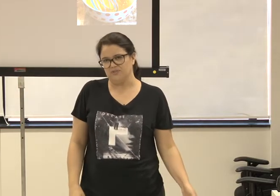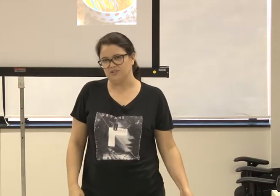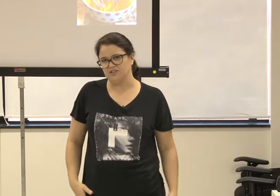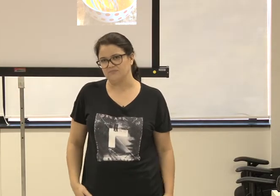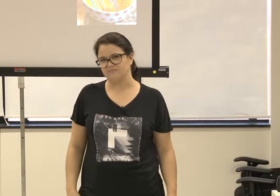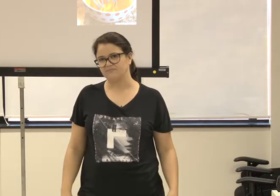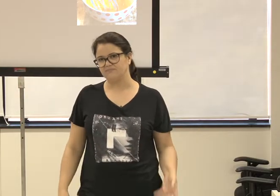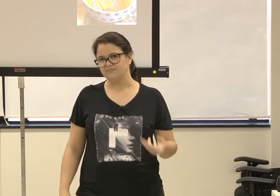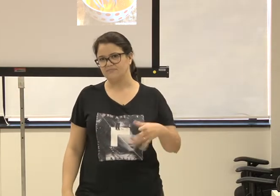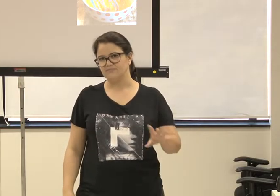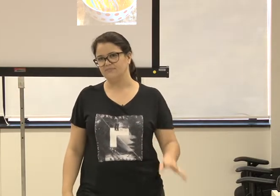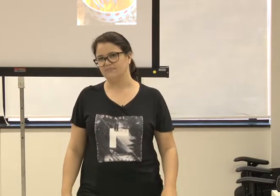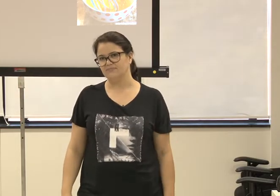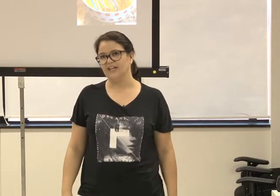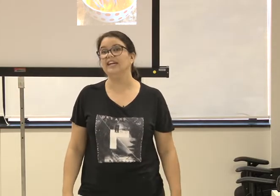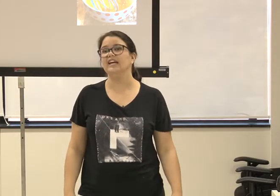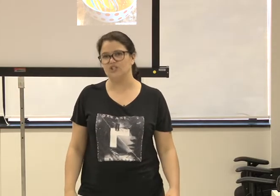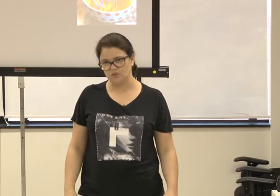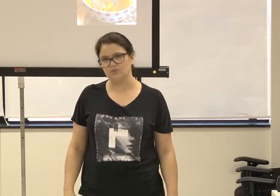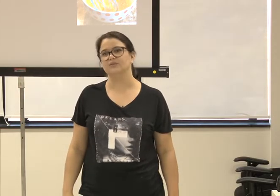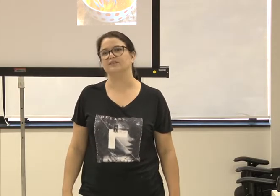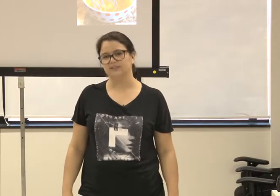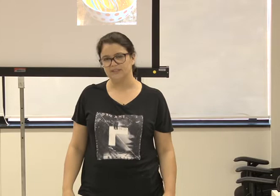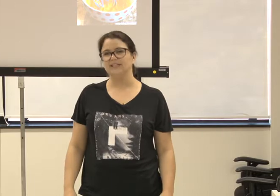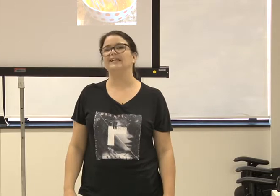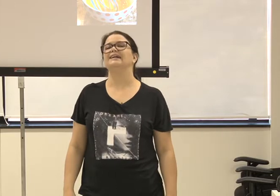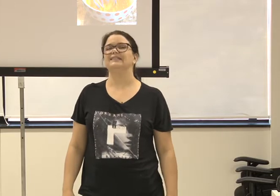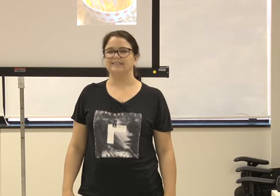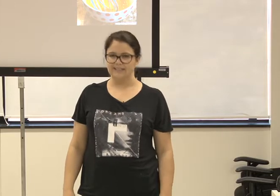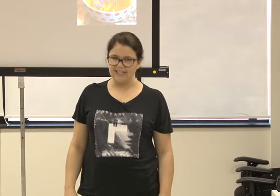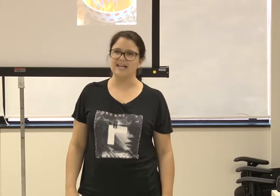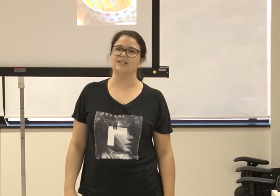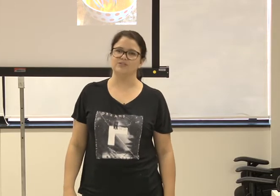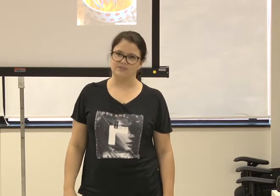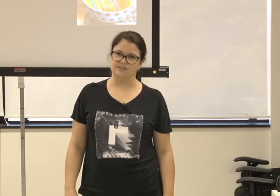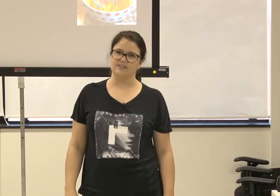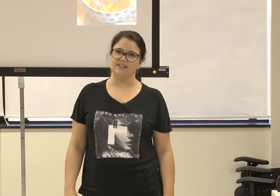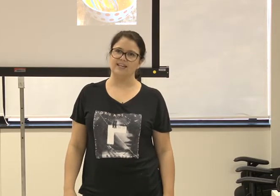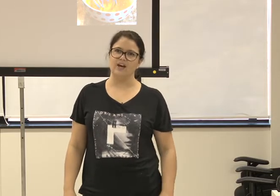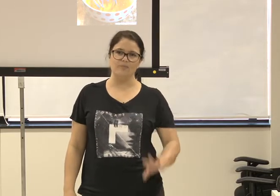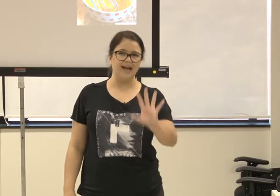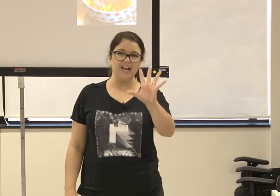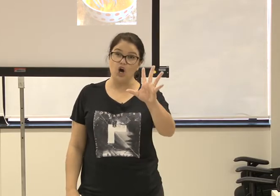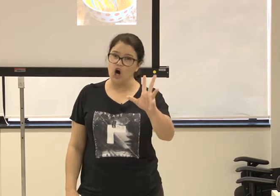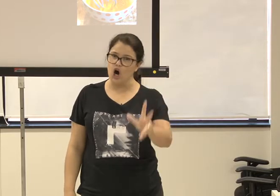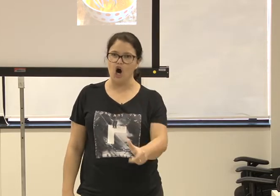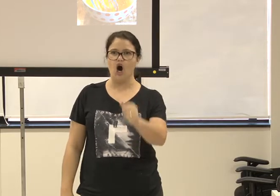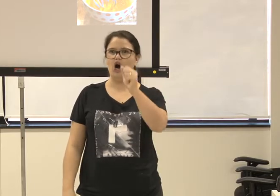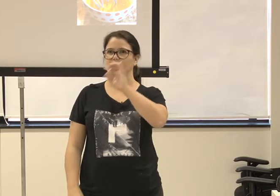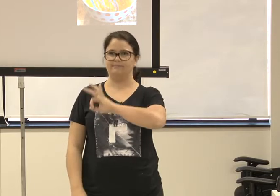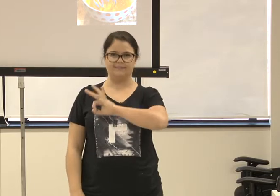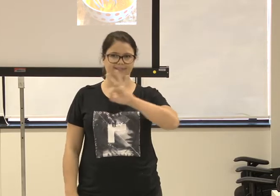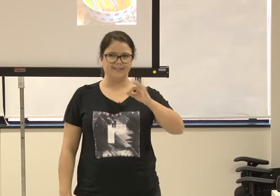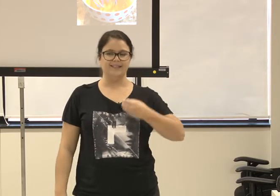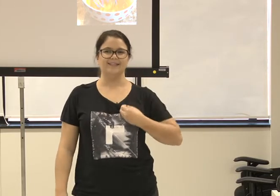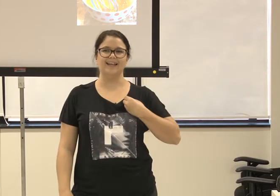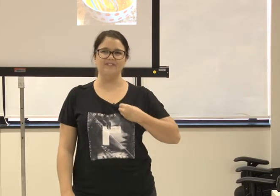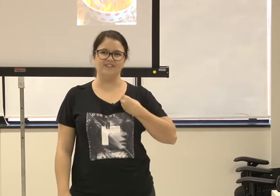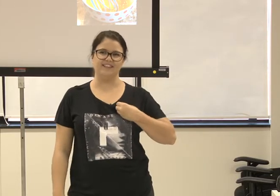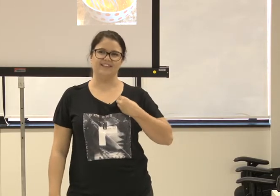gente. É um que é desse tamanho. Isso. Você se lambuza toda vez. Exato. É o melhor da vida. É desse